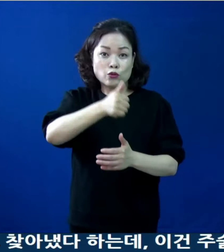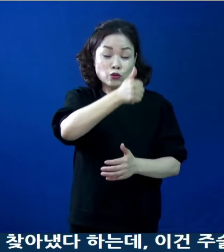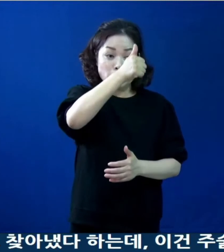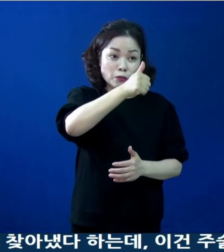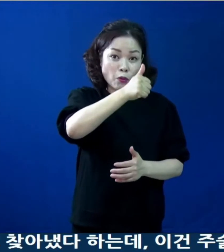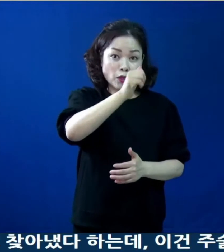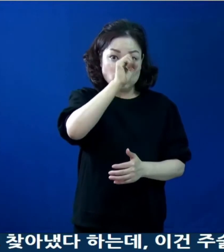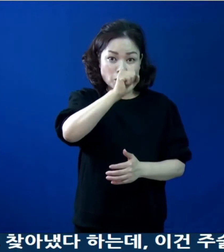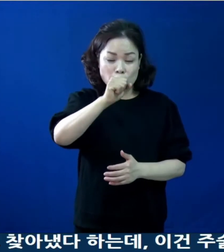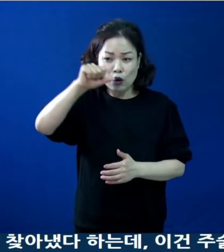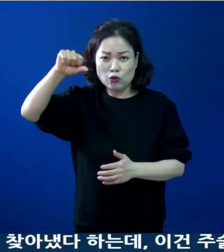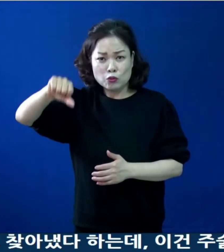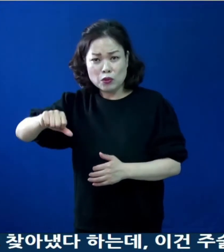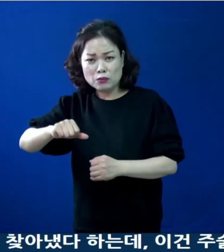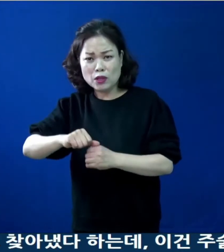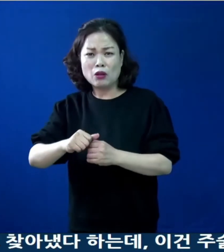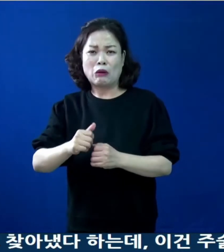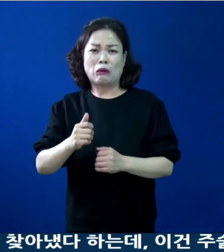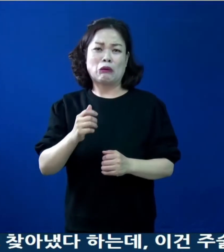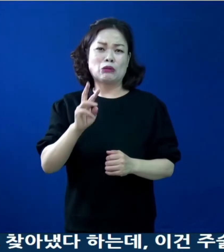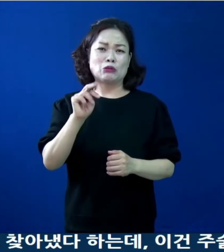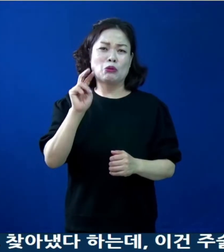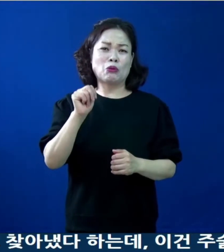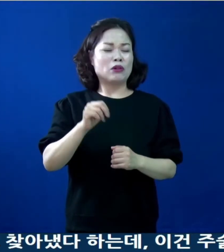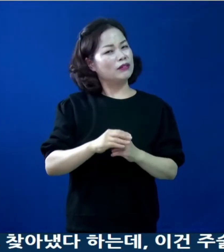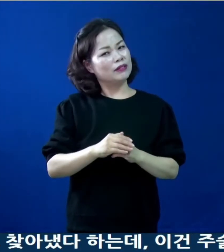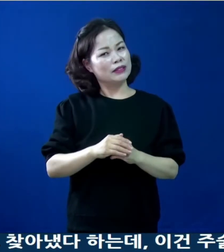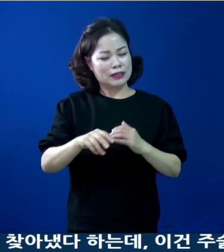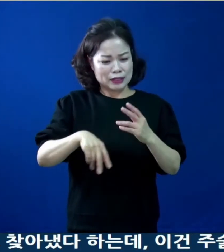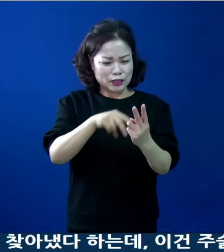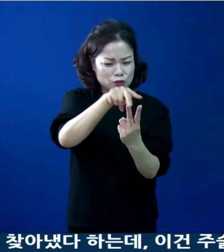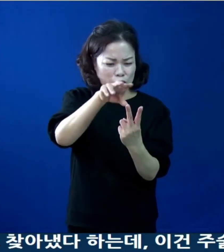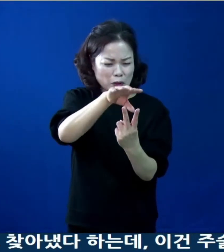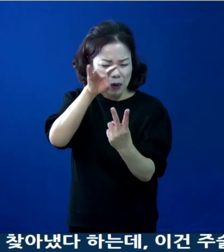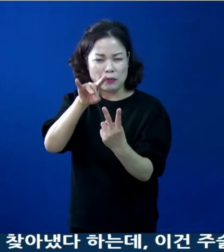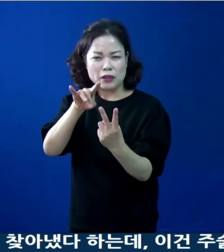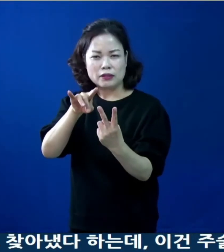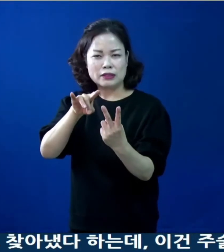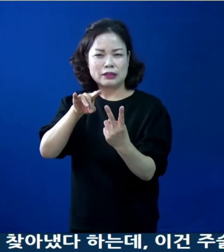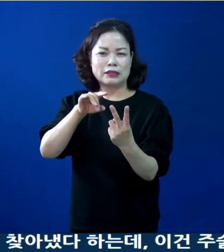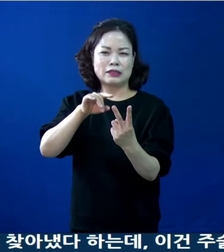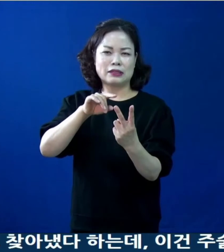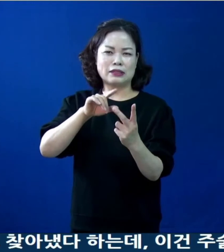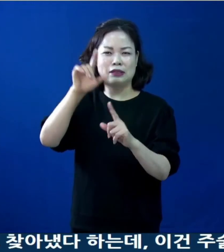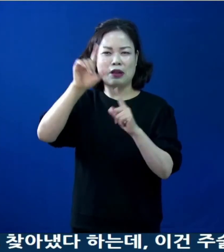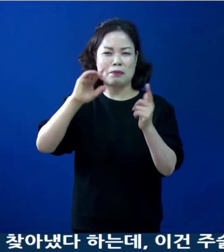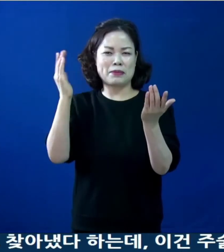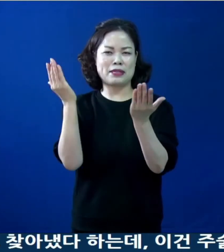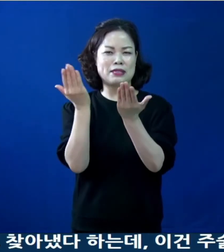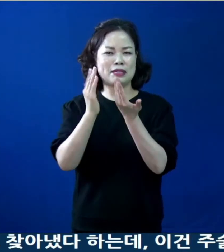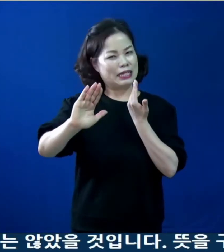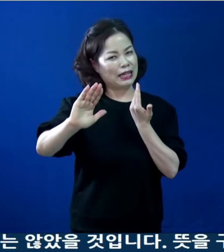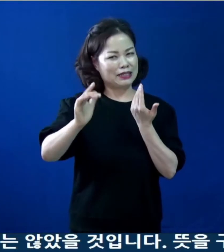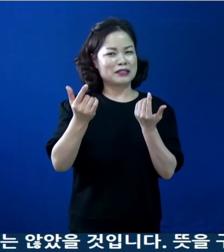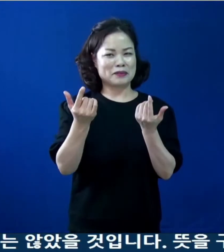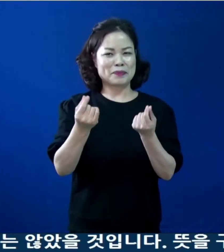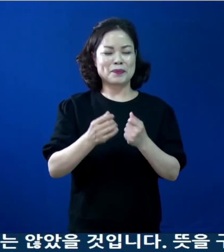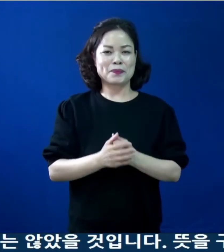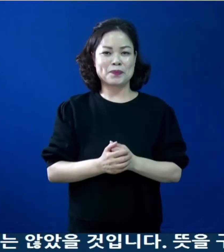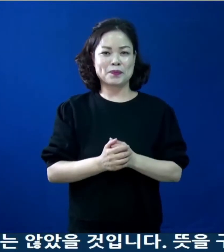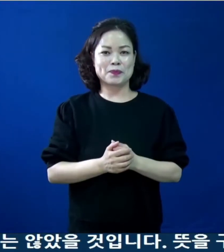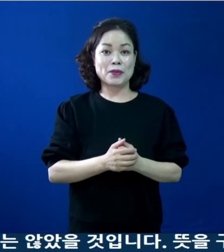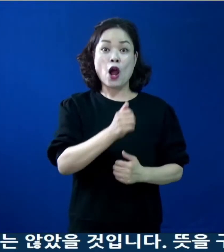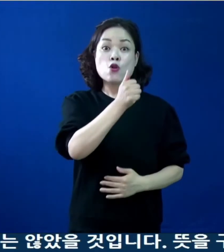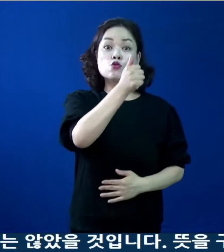yes, 둠밈이 뽑히면 no, 이런 식으로 했다. 이거는 그 상황에 어울리지 않는 해석인 것 같습니다.